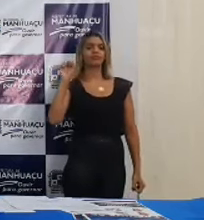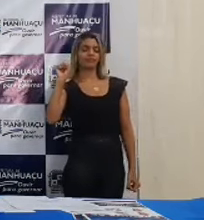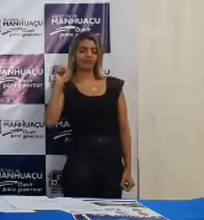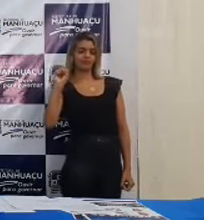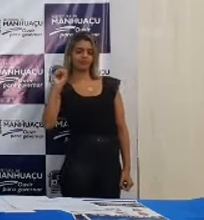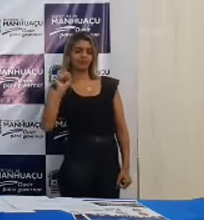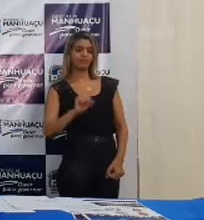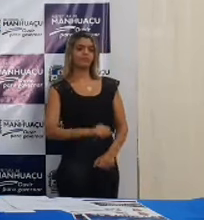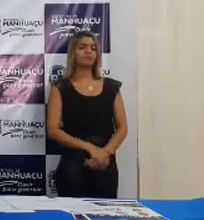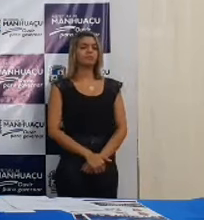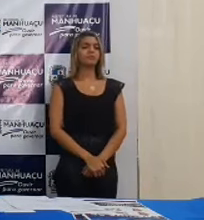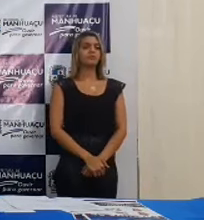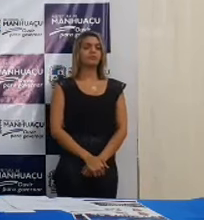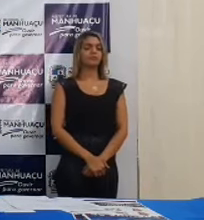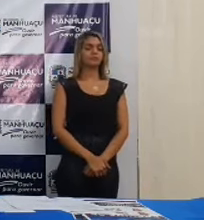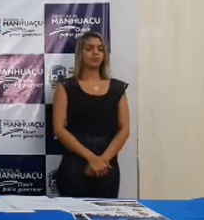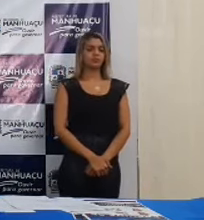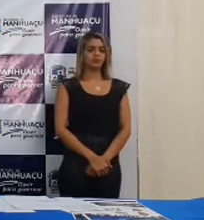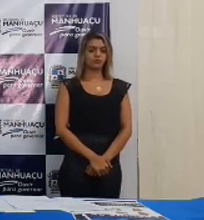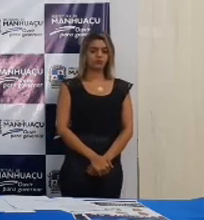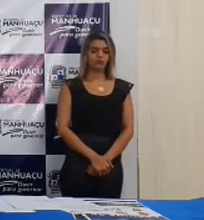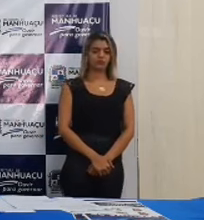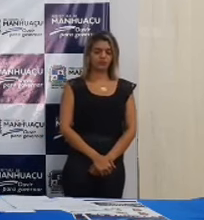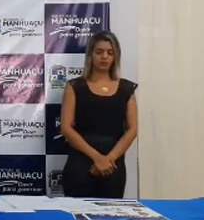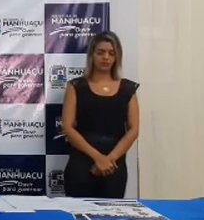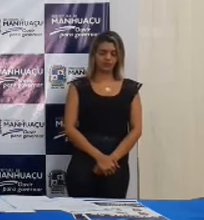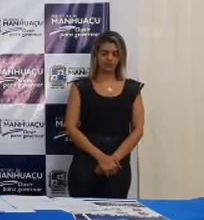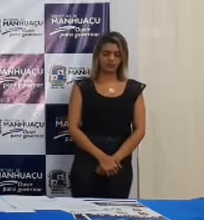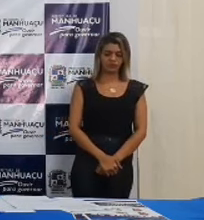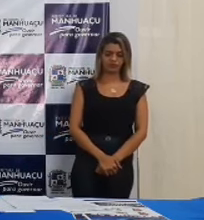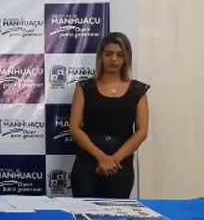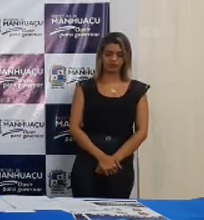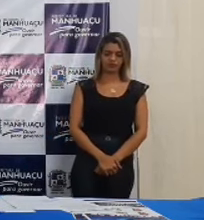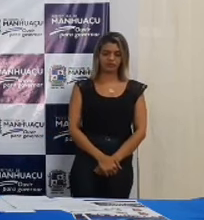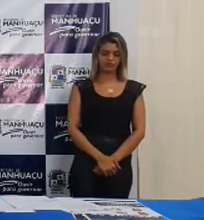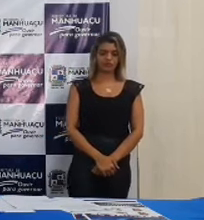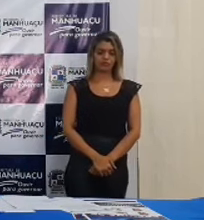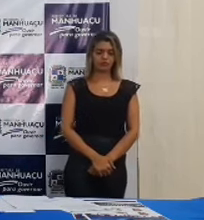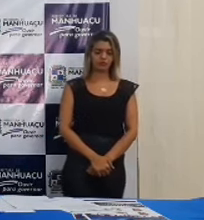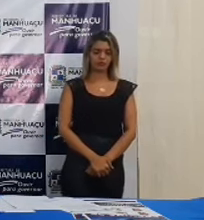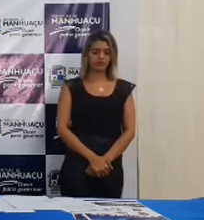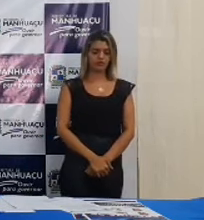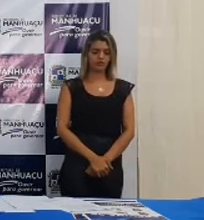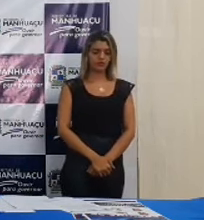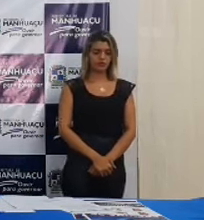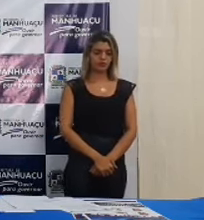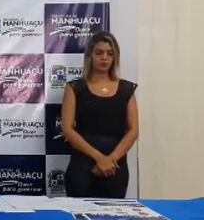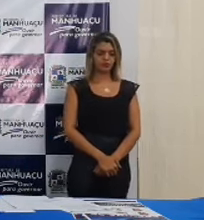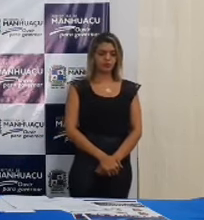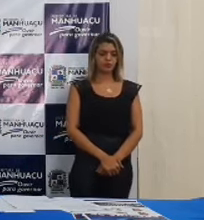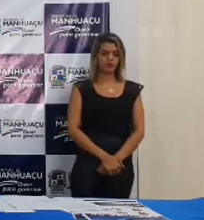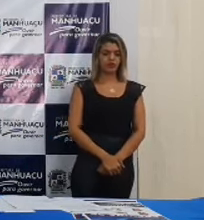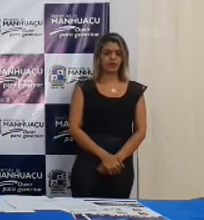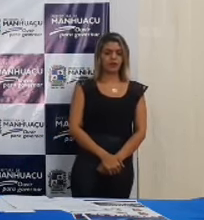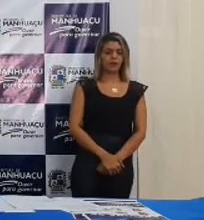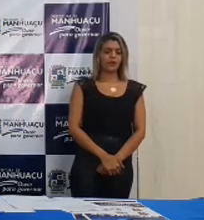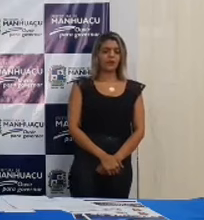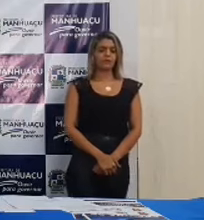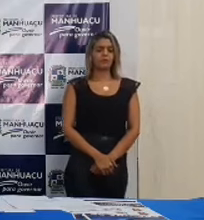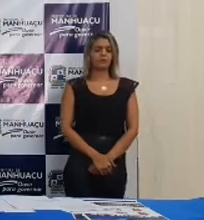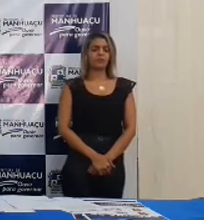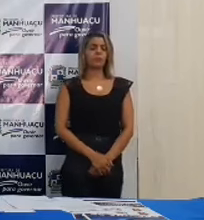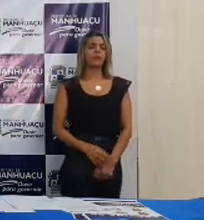4.205 empresas cadastradas no meu sistema da prefeitura. Tem 4.205 empresas. Se você for usar um comparativo